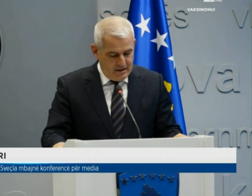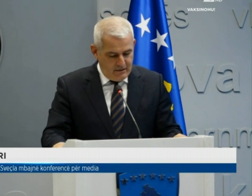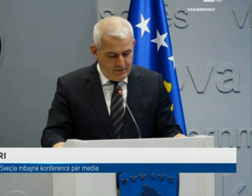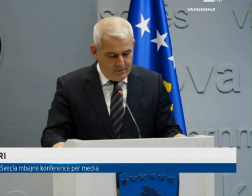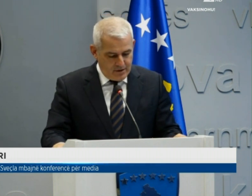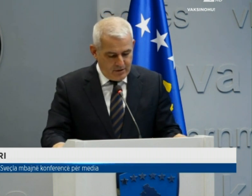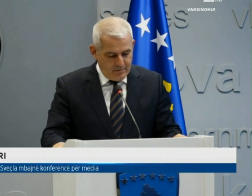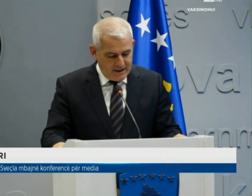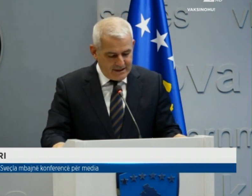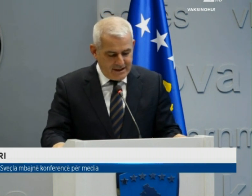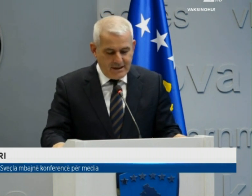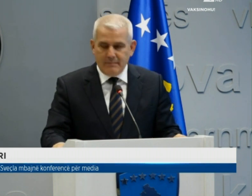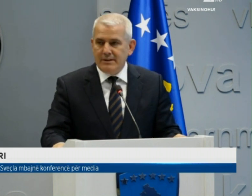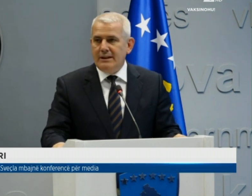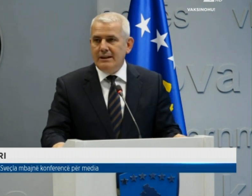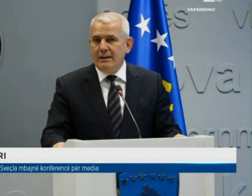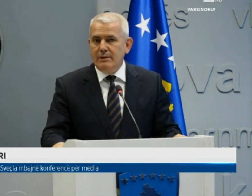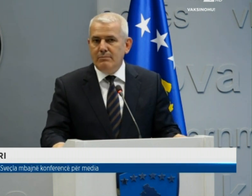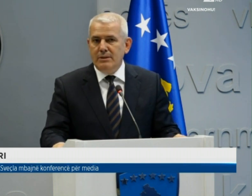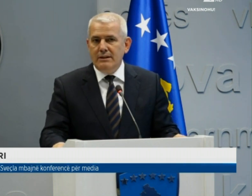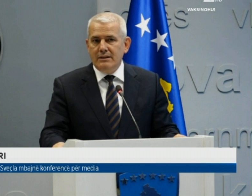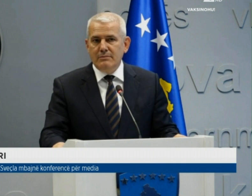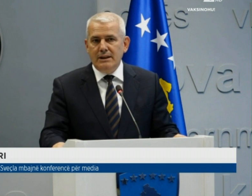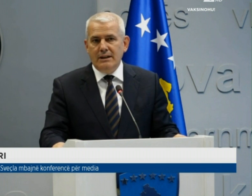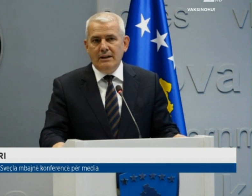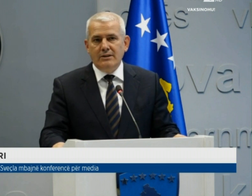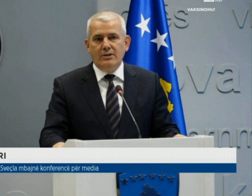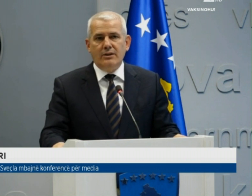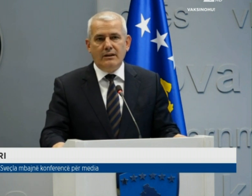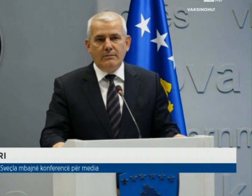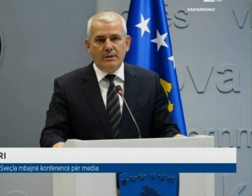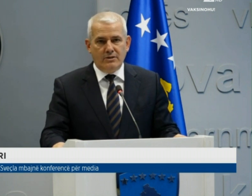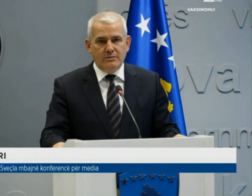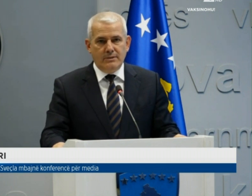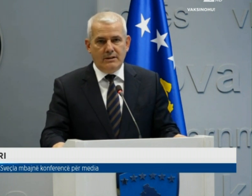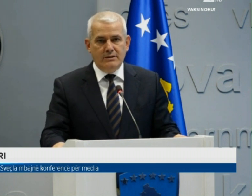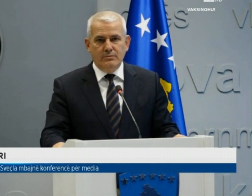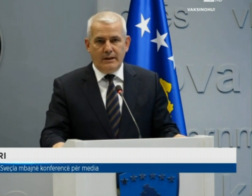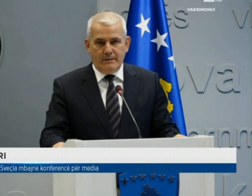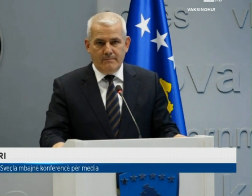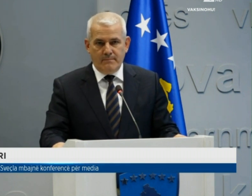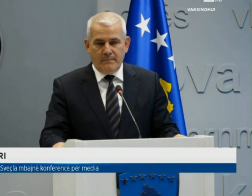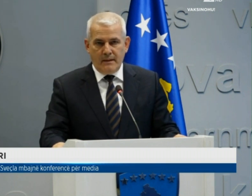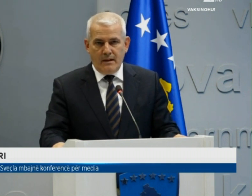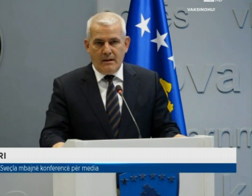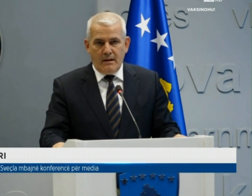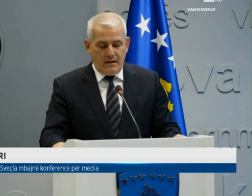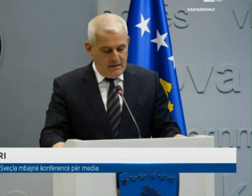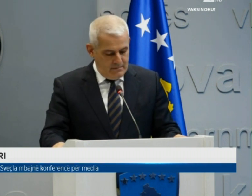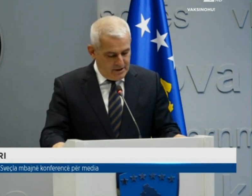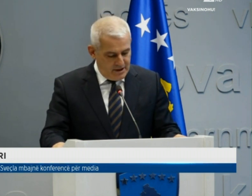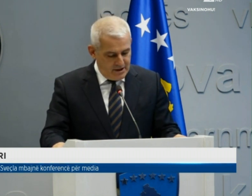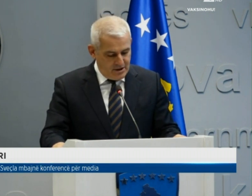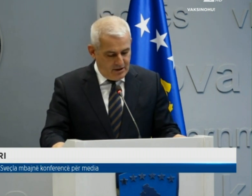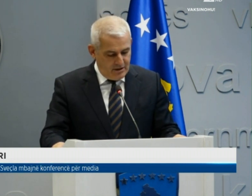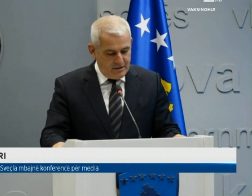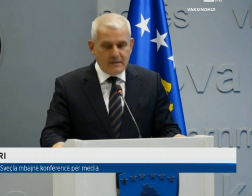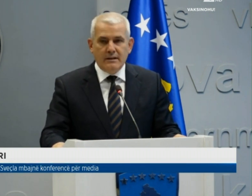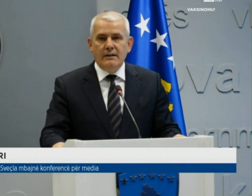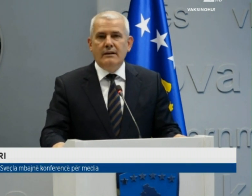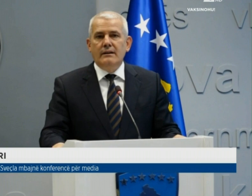edhe informoi kryeministri, deri më tani kemi mbi 9000 targat përkohshme të lëshuara.